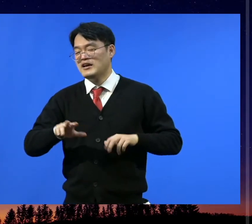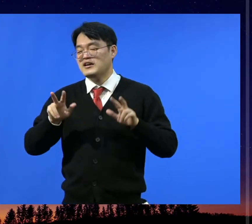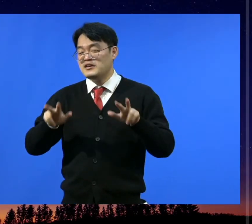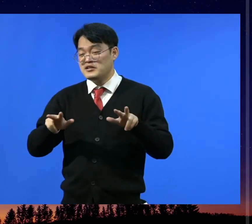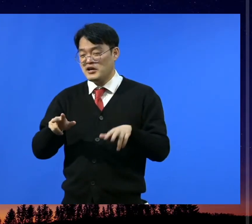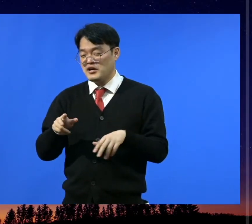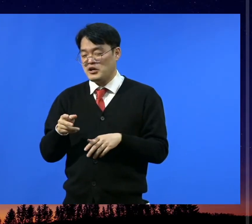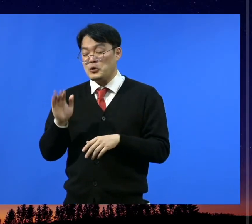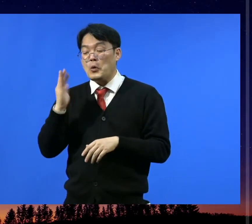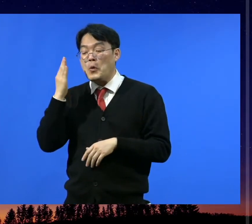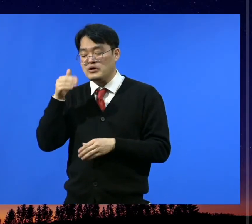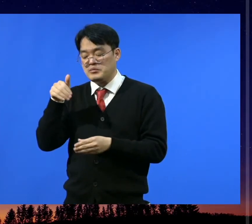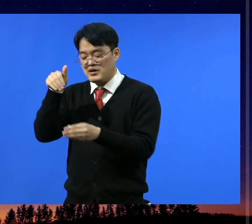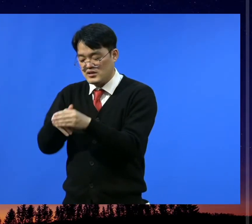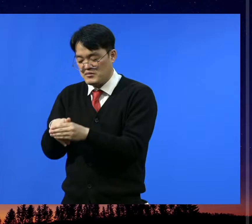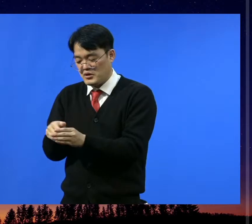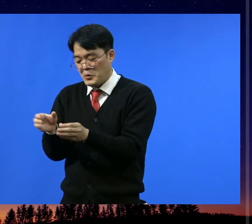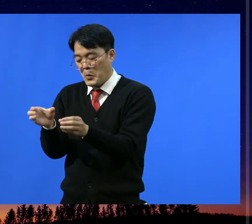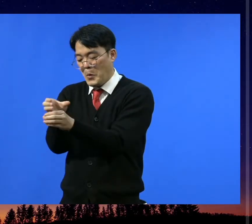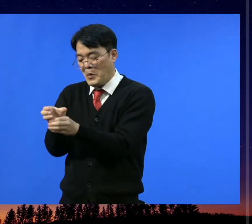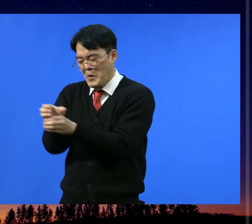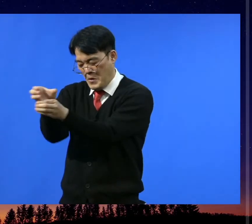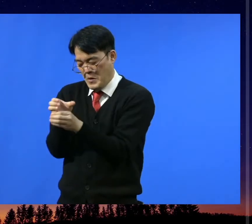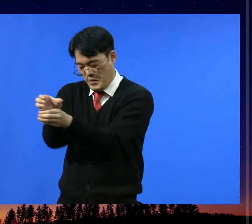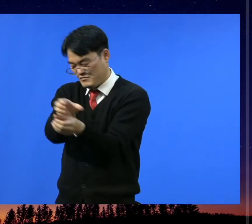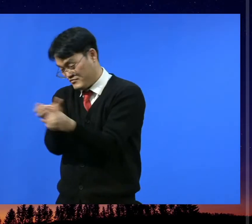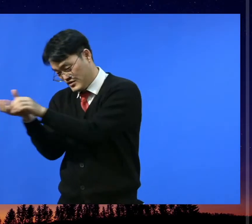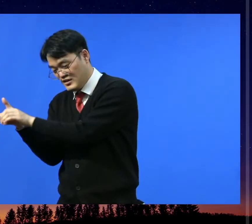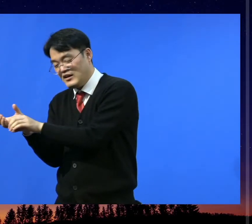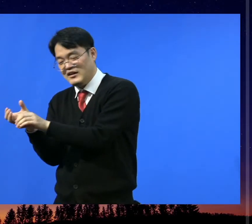최근에 심은 거 그걸 뽑아야 되긴 하지만,